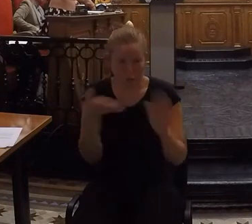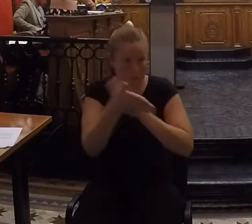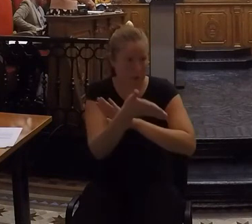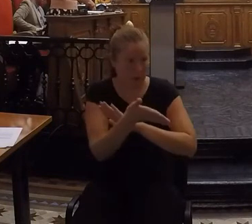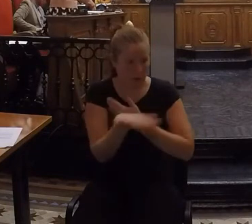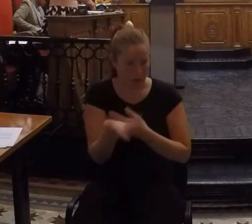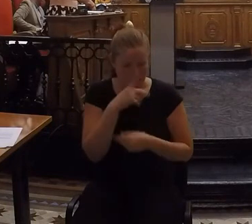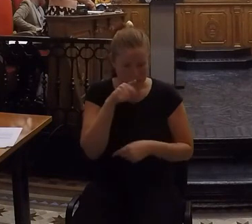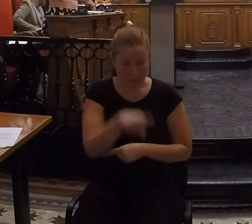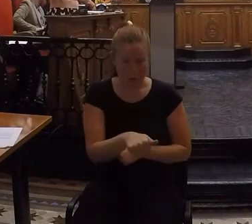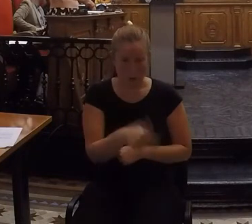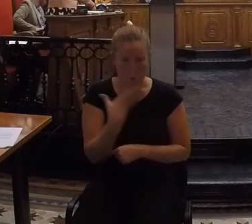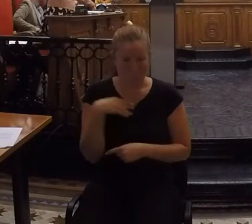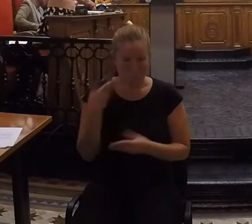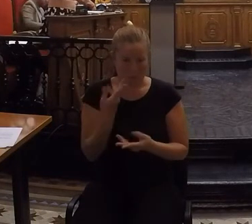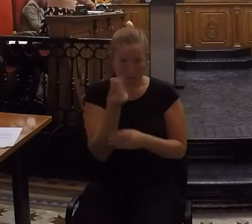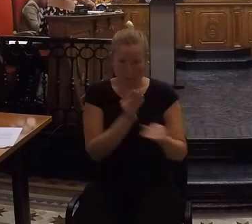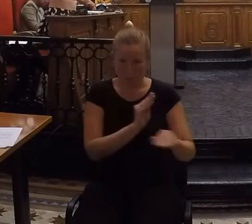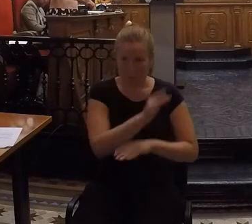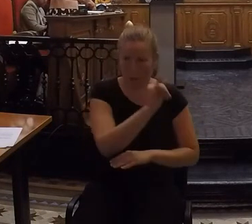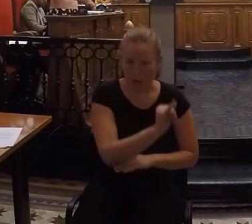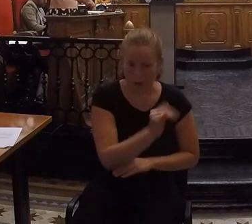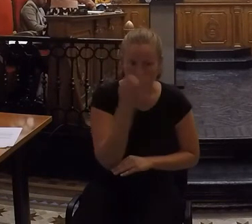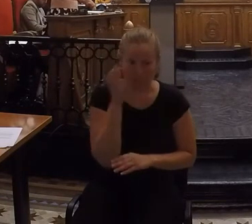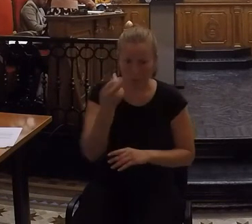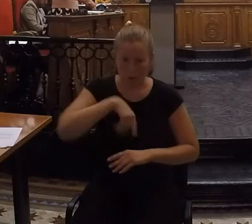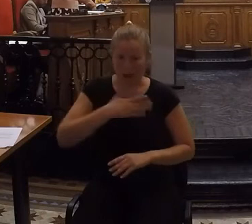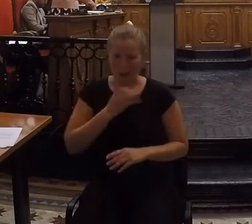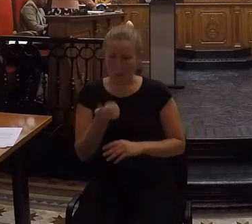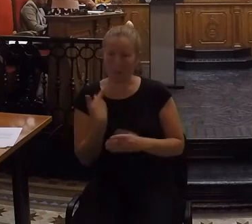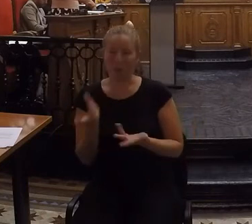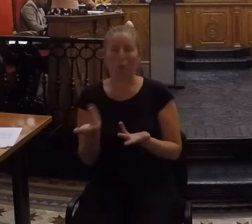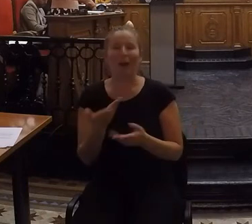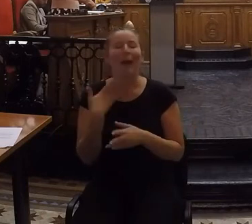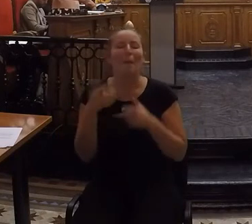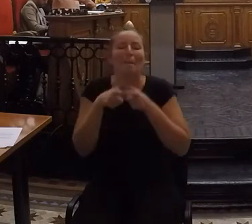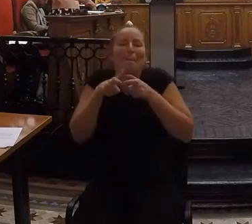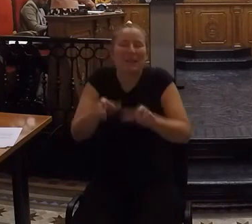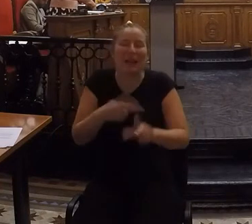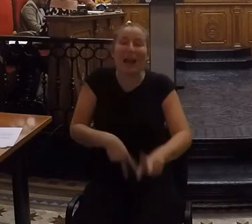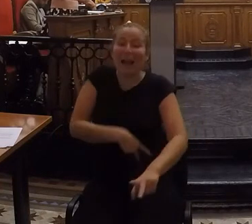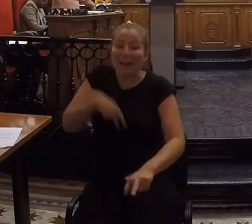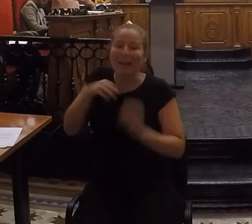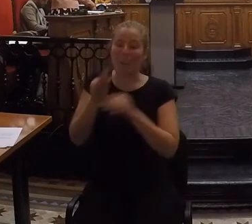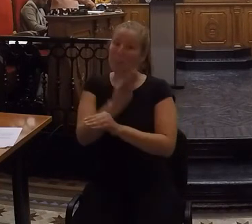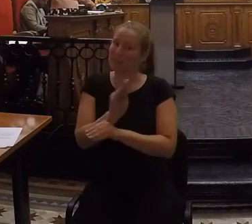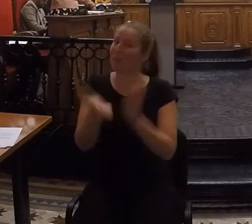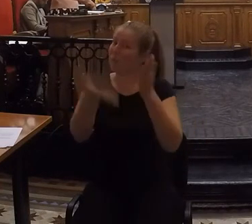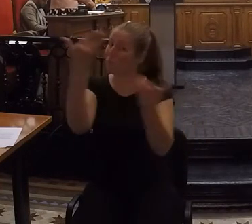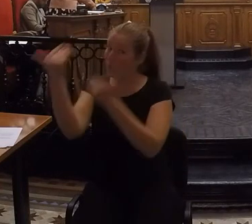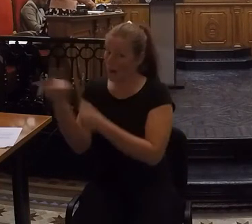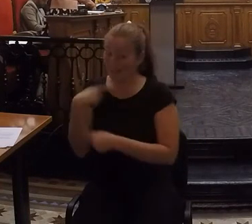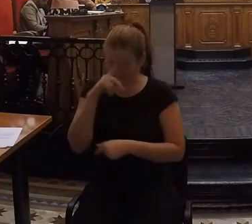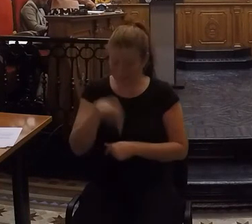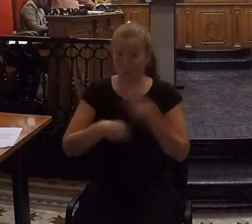sí, para que usted sepa que este ayuntamiento retira el amianto con la partida genérica de mantenimiento, si ya se ha hecho este año. ¿Por